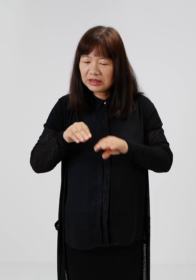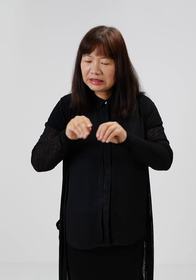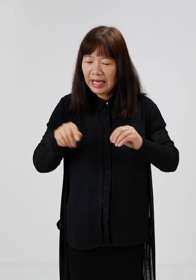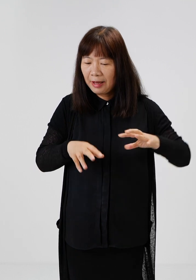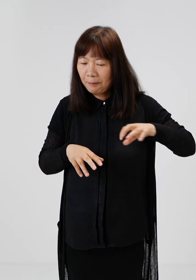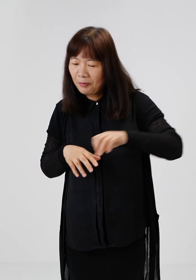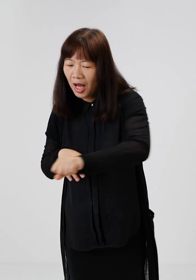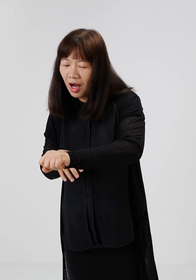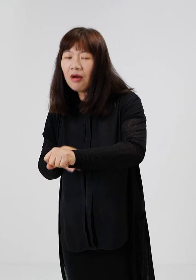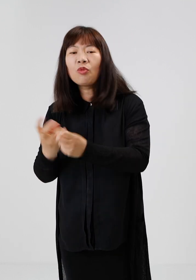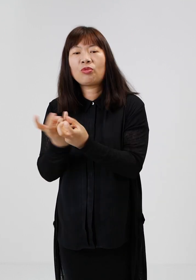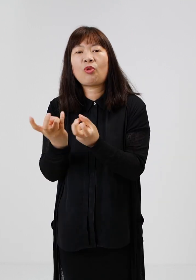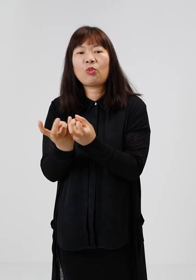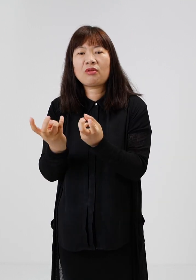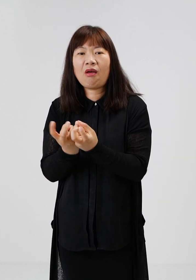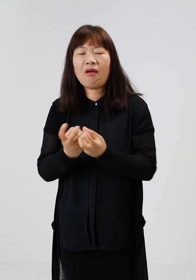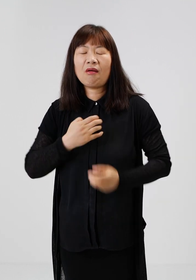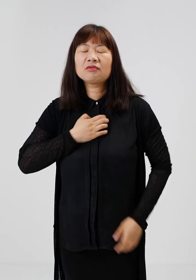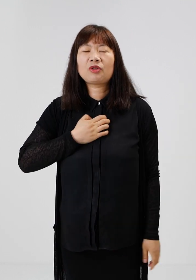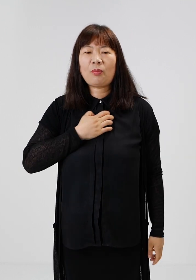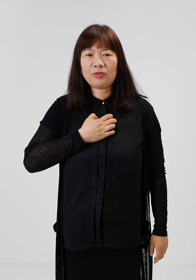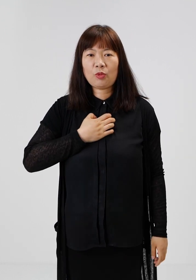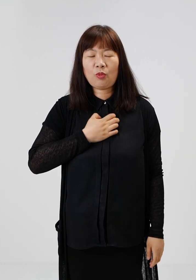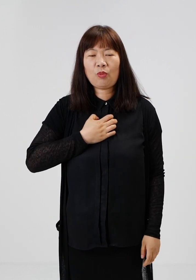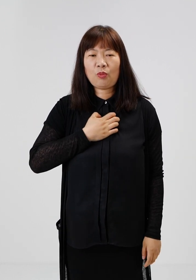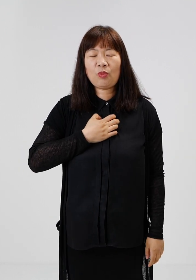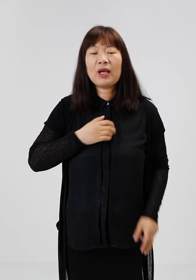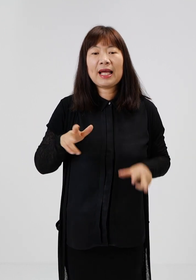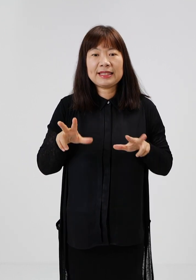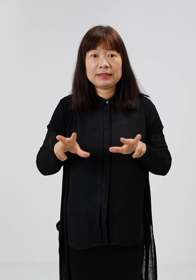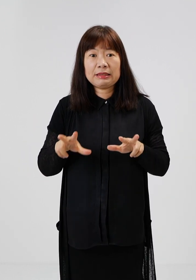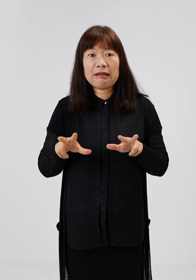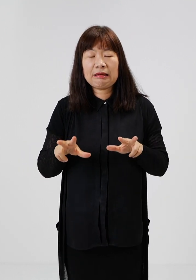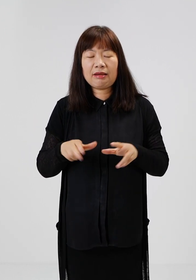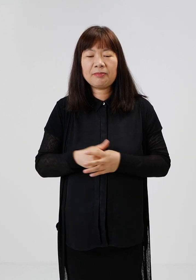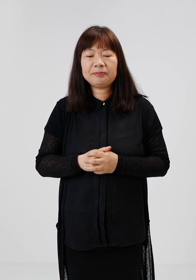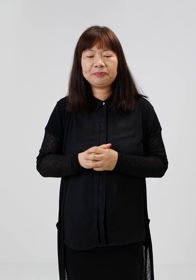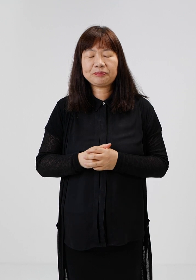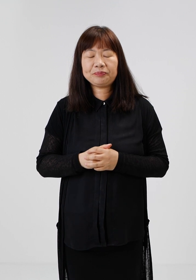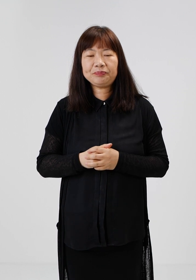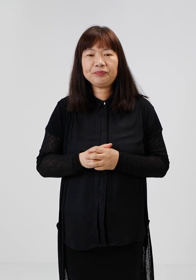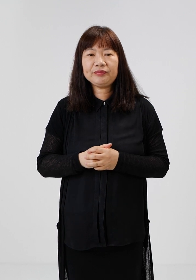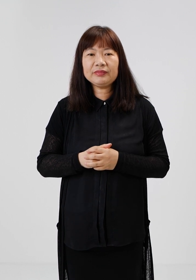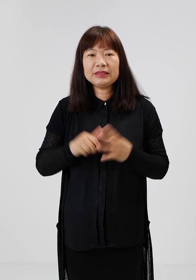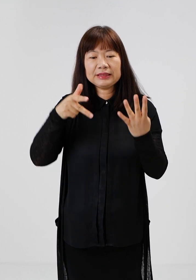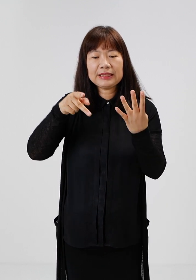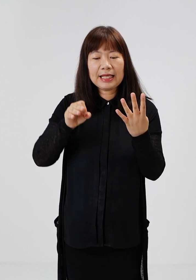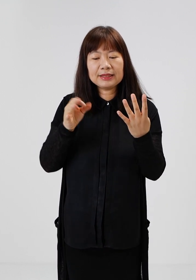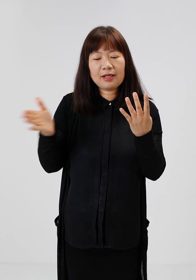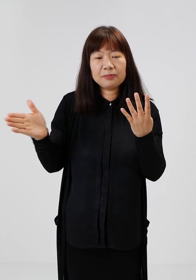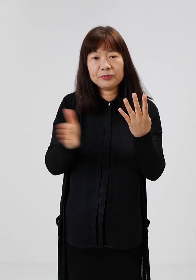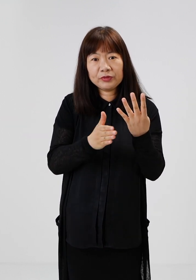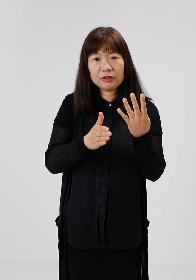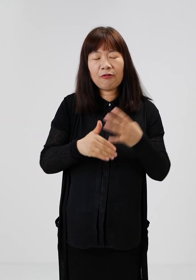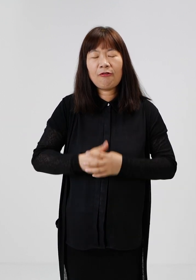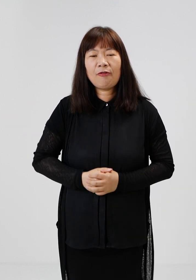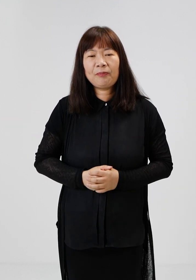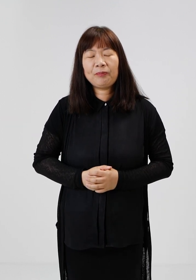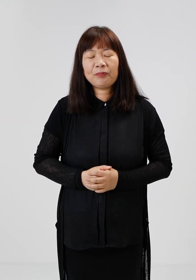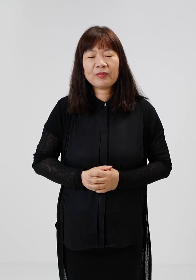아닐까? 이런 염려가 있는 나머지 이제 다음 장 4장부터